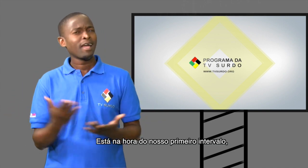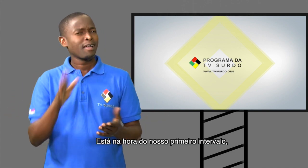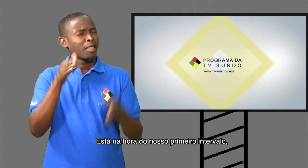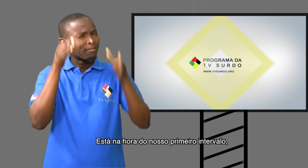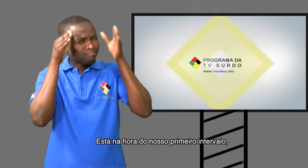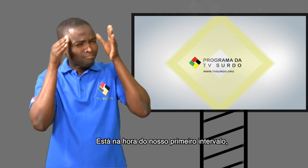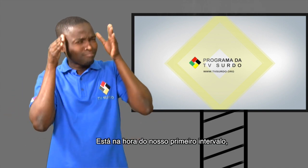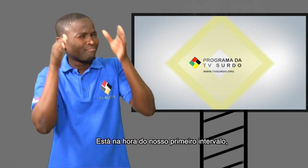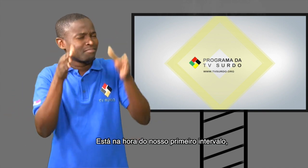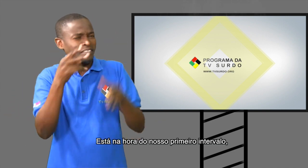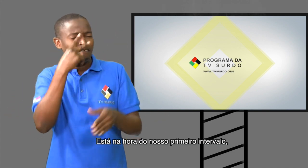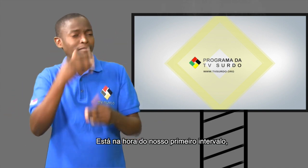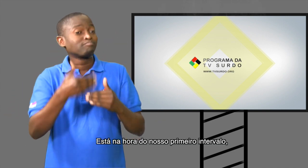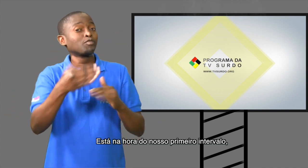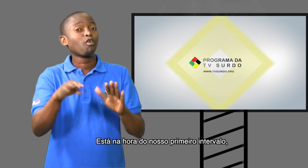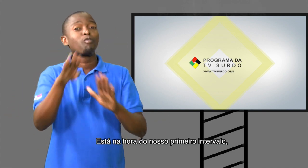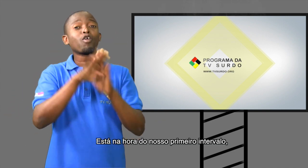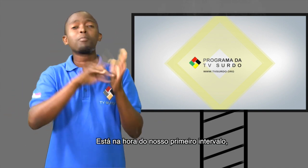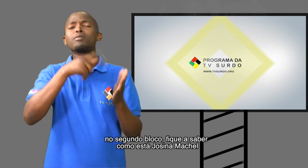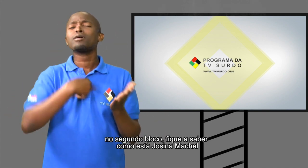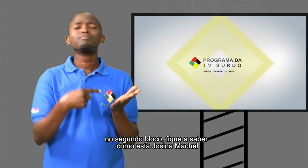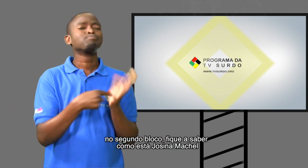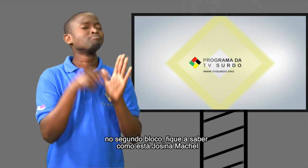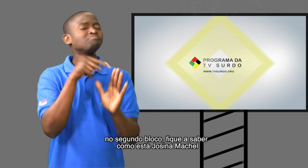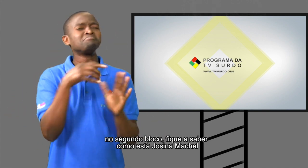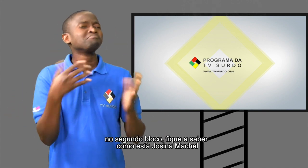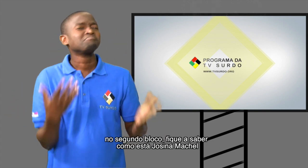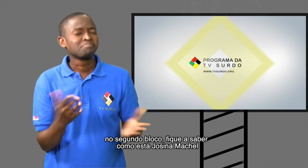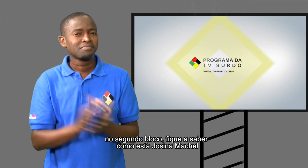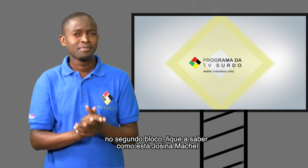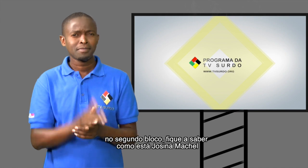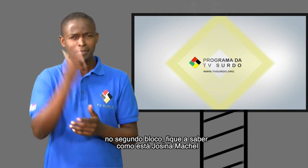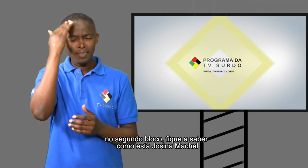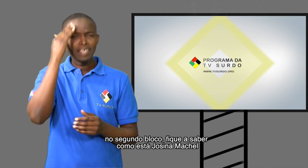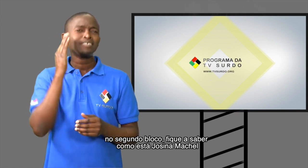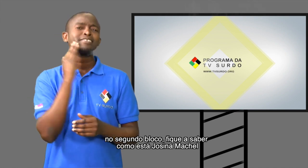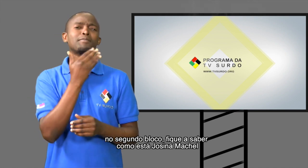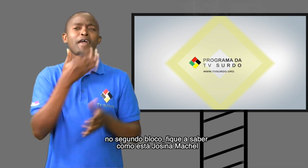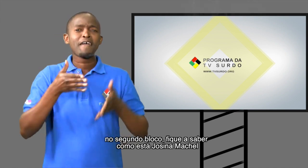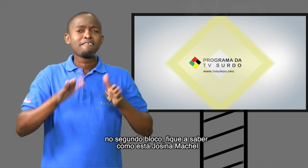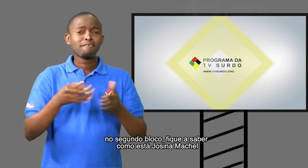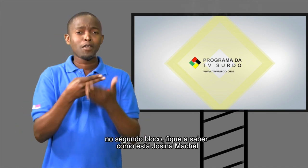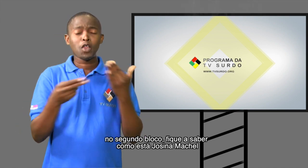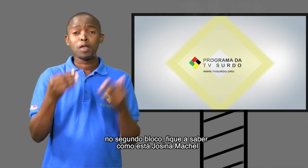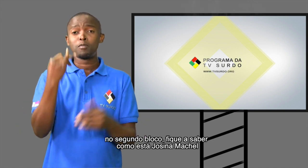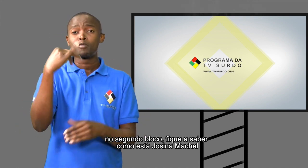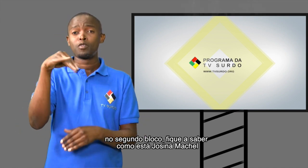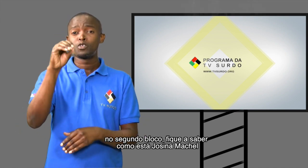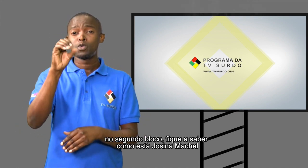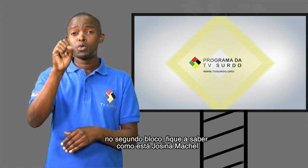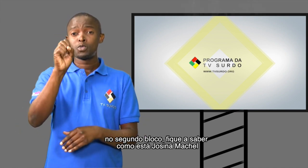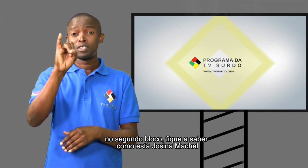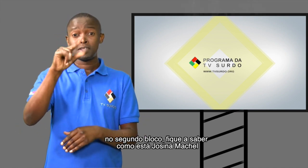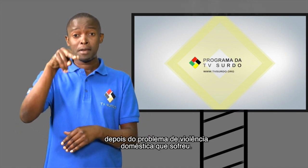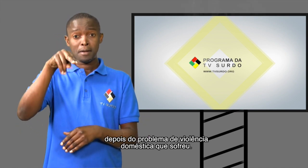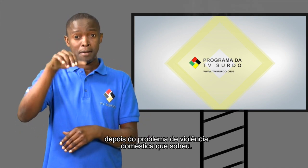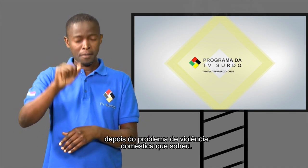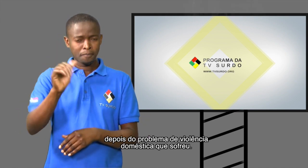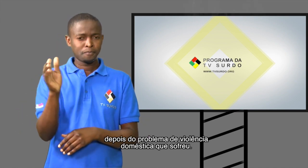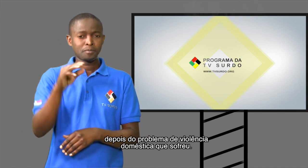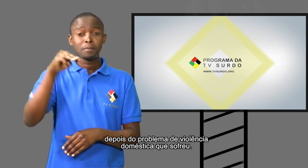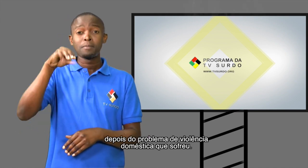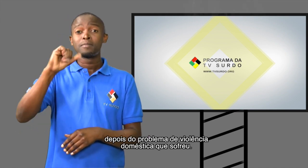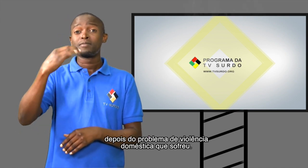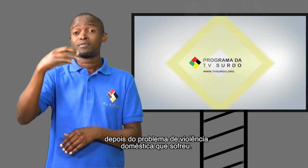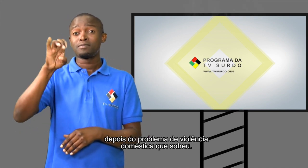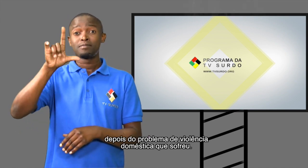Está na hora do nosso primeiro intervalo. No segundo bloco, fique a saber como está Josina Machel, depois